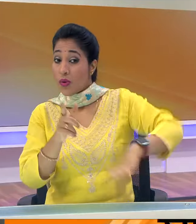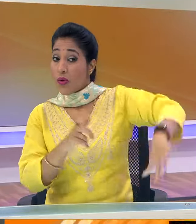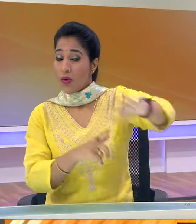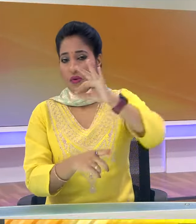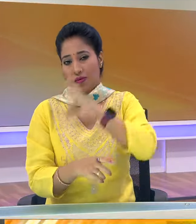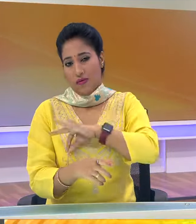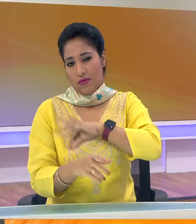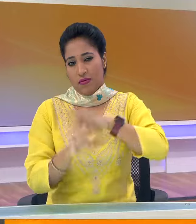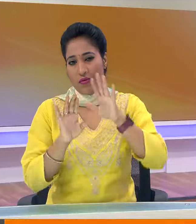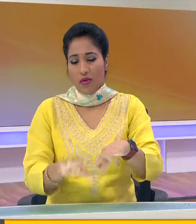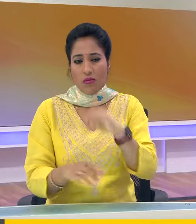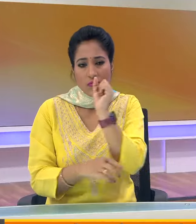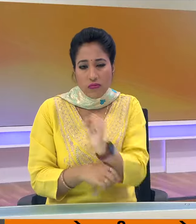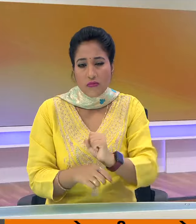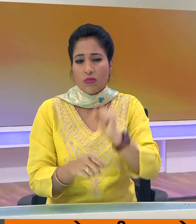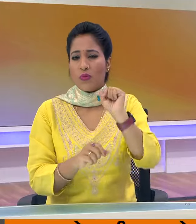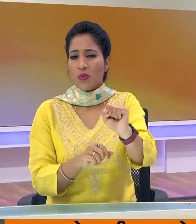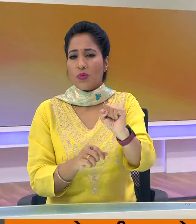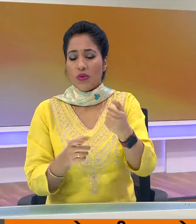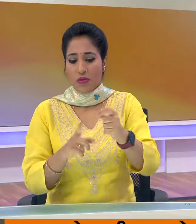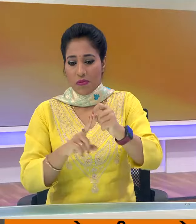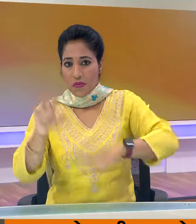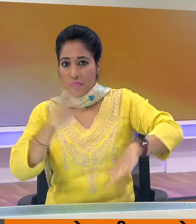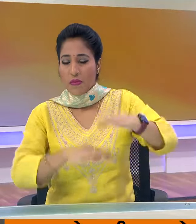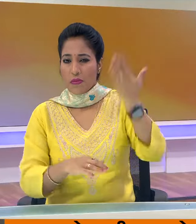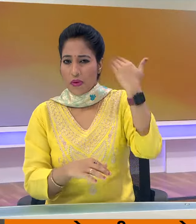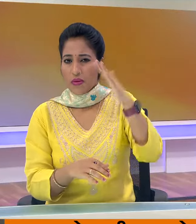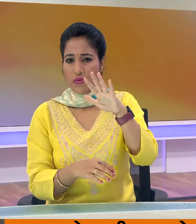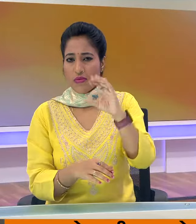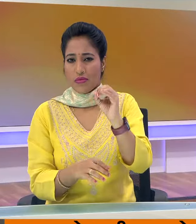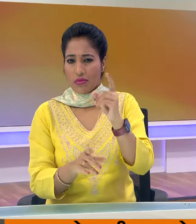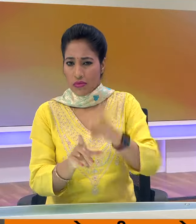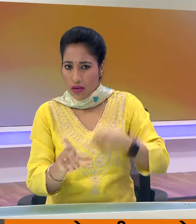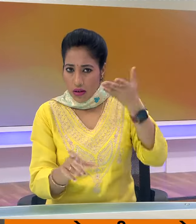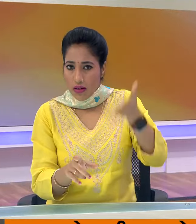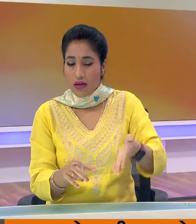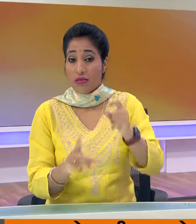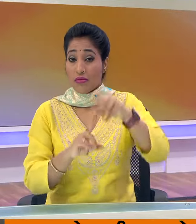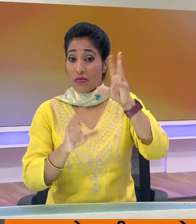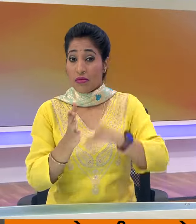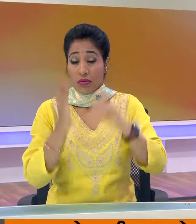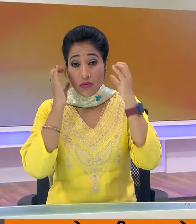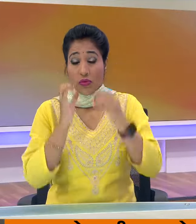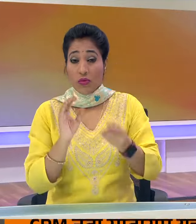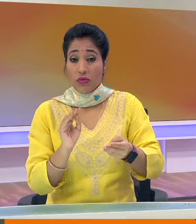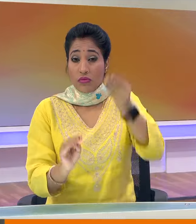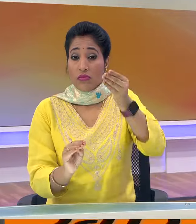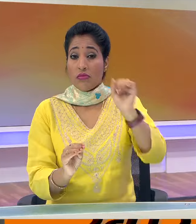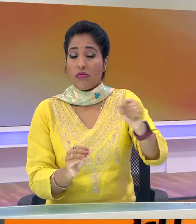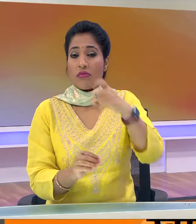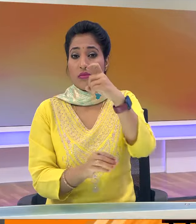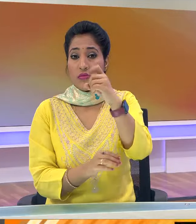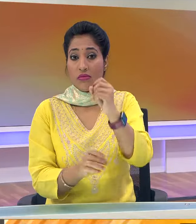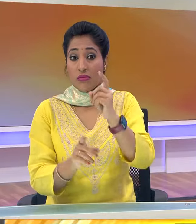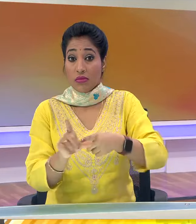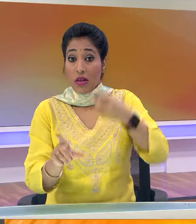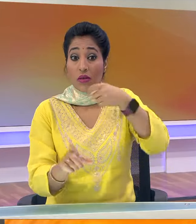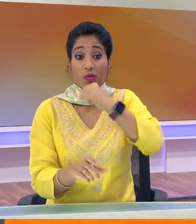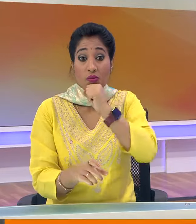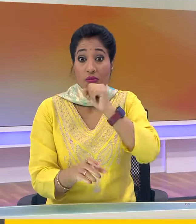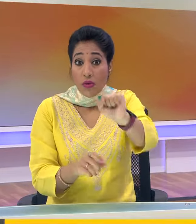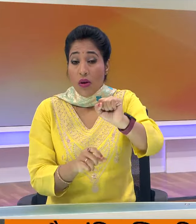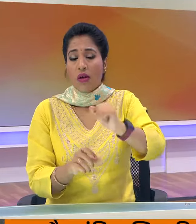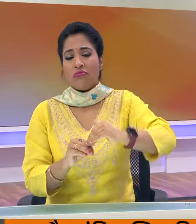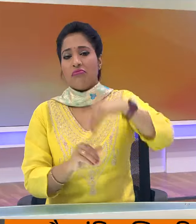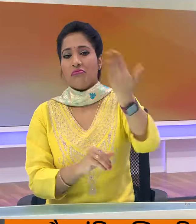फायदा है, बुजुर्गों को। पहले ये योजना 50 साल के लिए थी, अब मोदी जी ने इसको बढ़ा के 70 साल करी है।